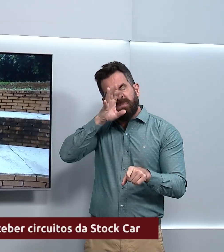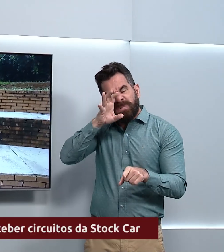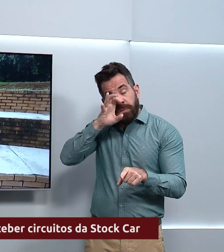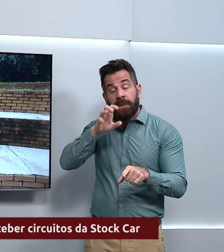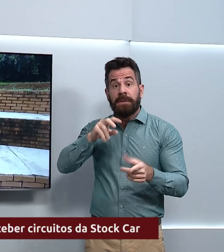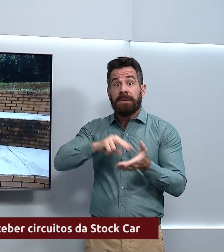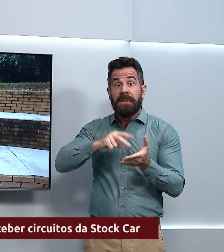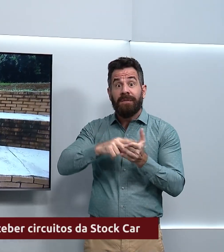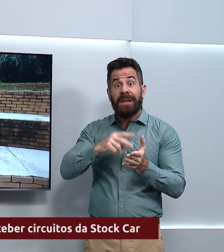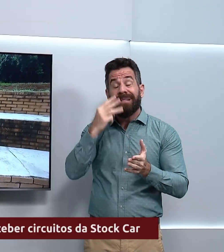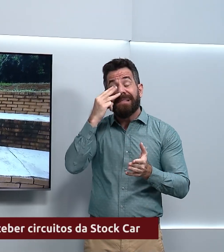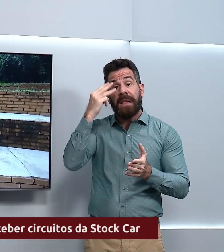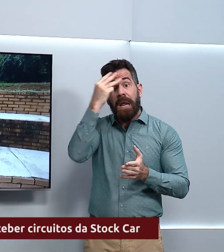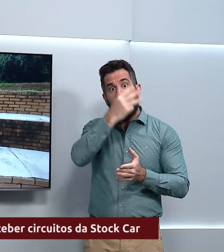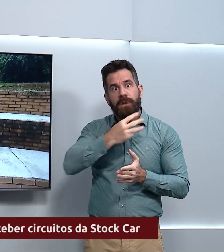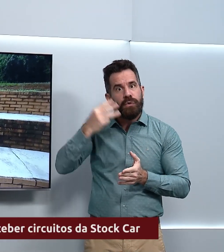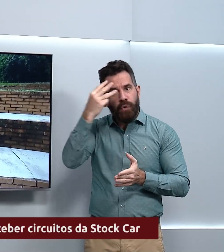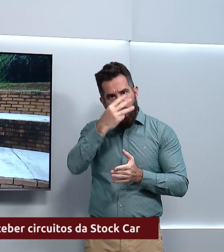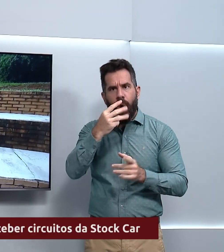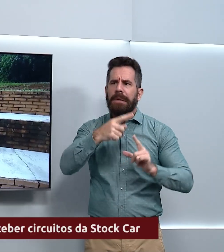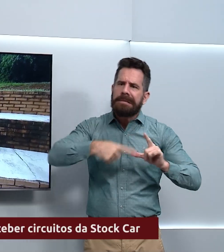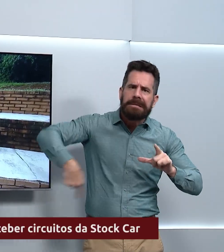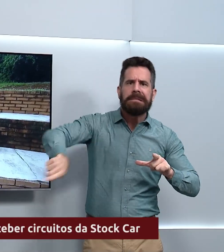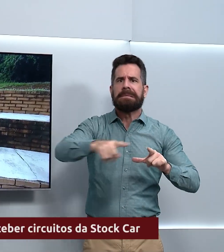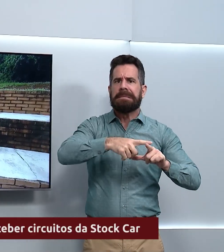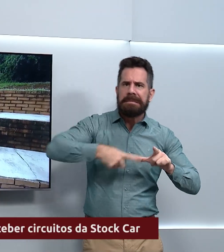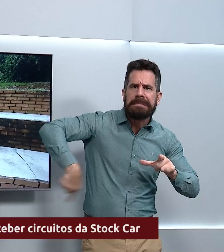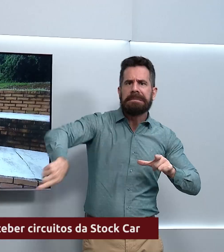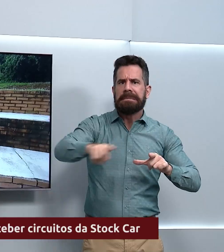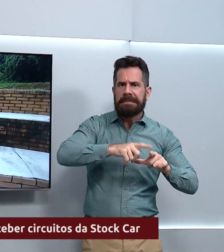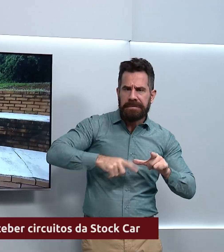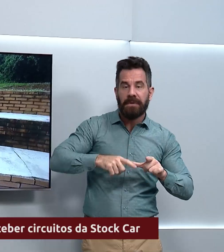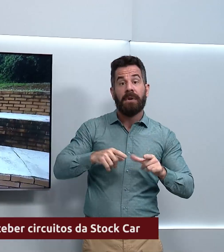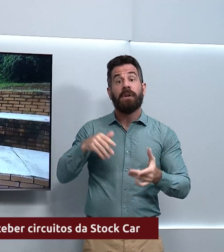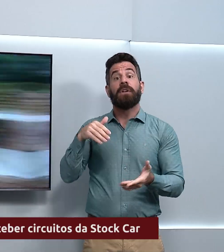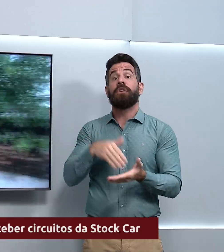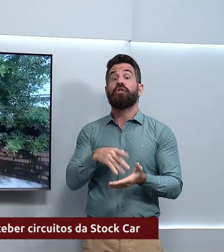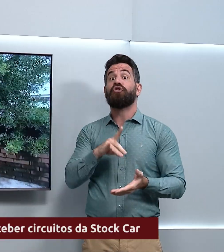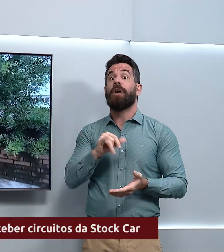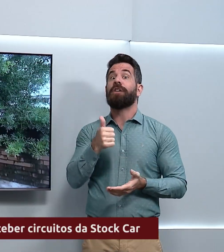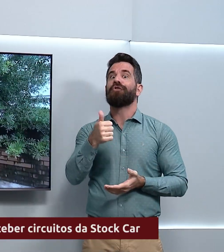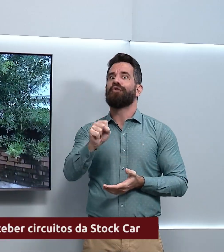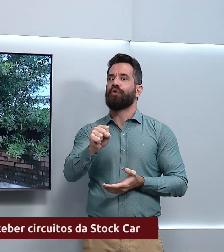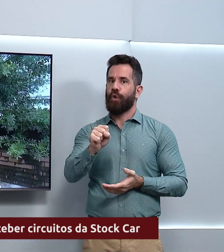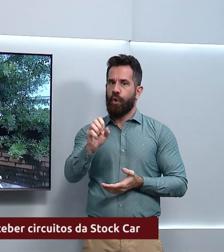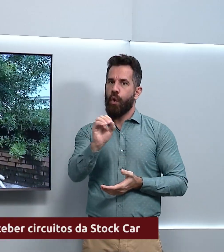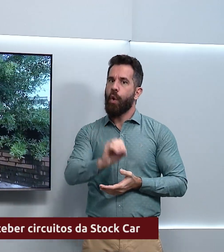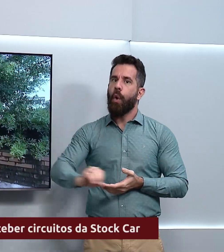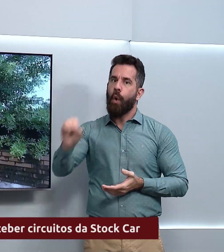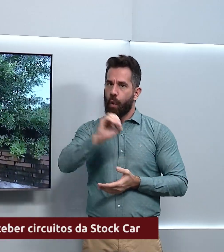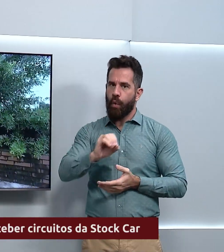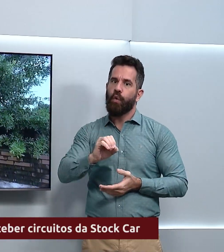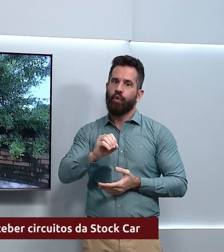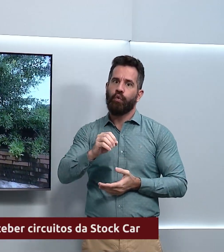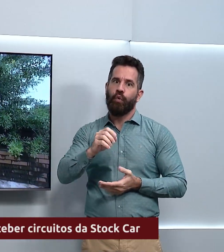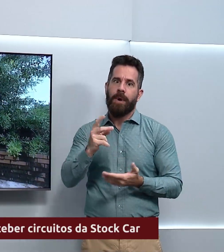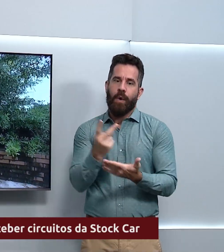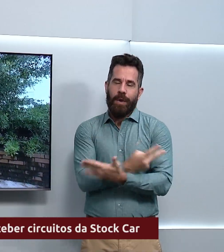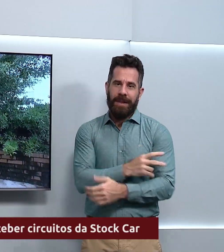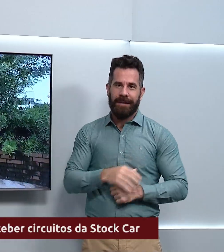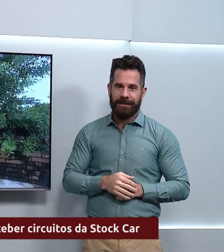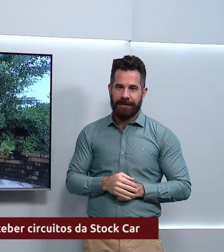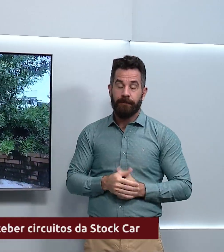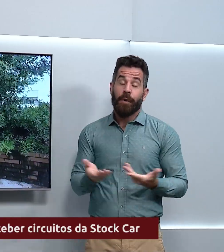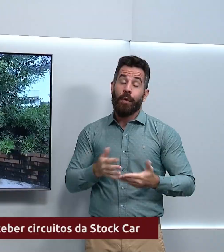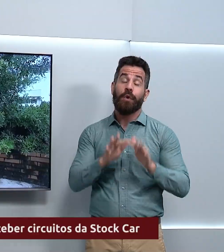de 3 horas e também já tem data para acontecer, é em 18 de outubro. E o Conexões Esportivas vai ficando por aqui. Te